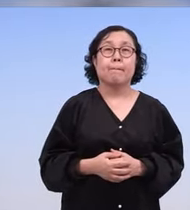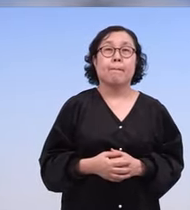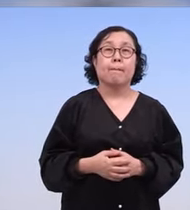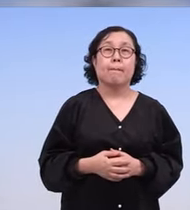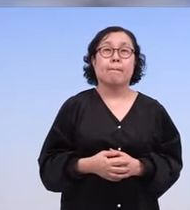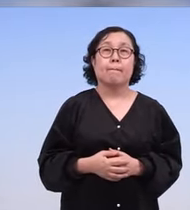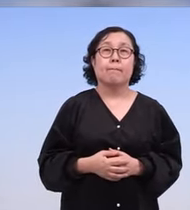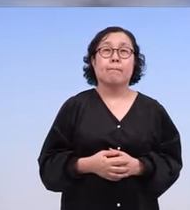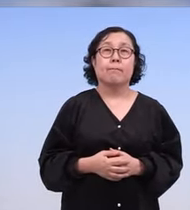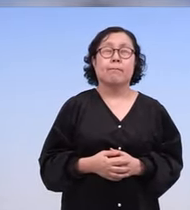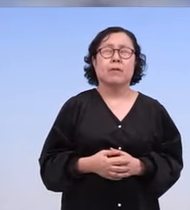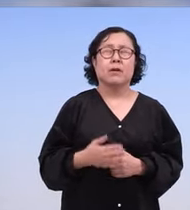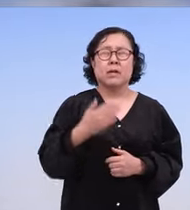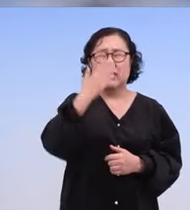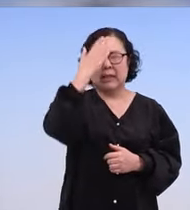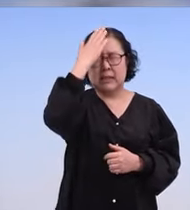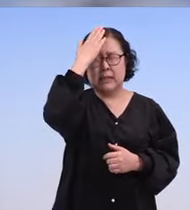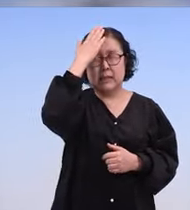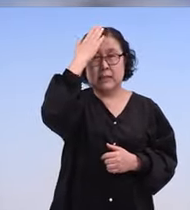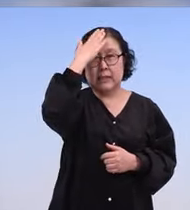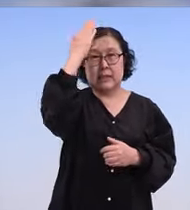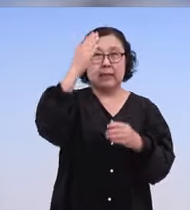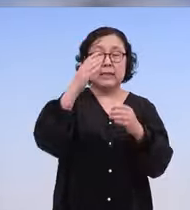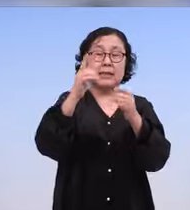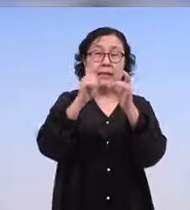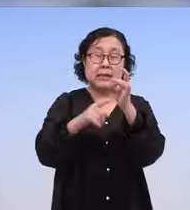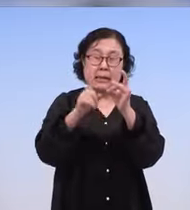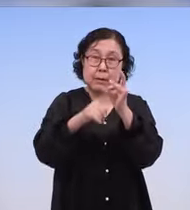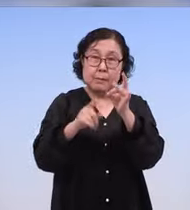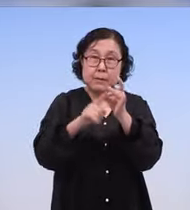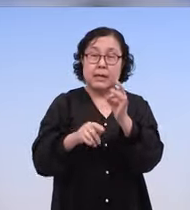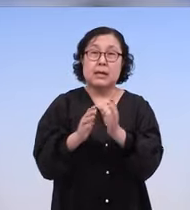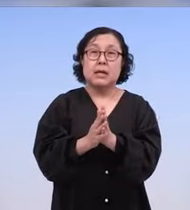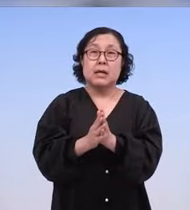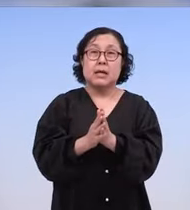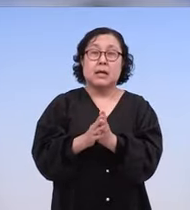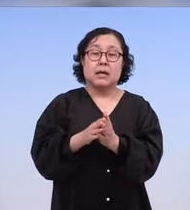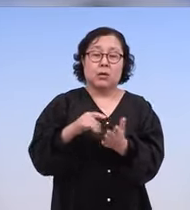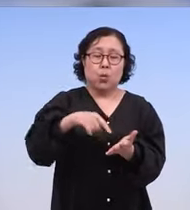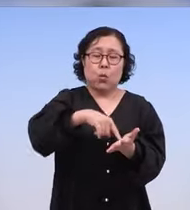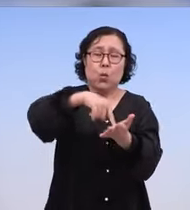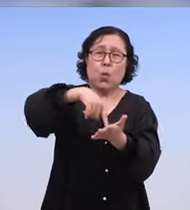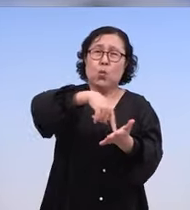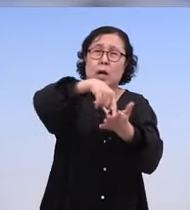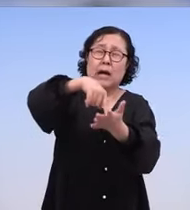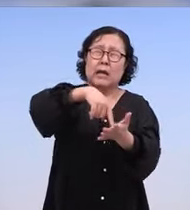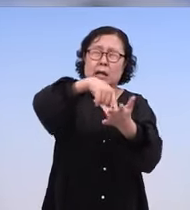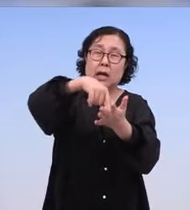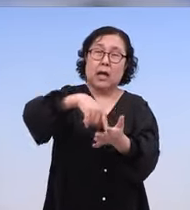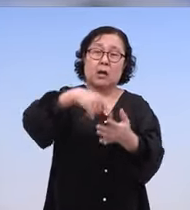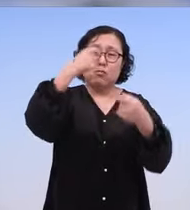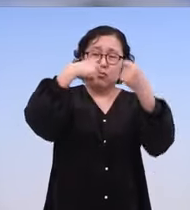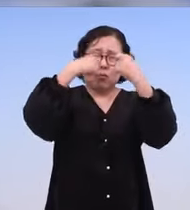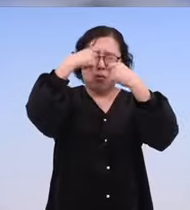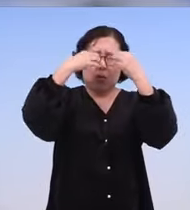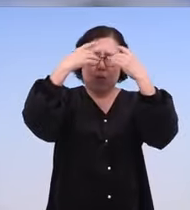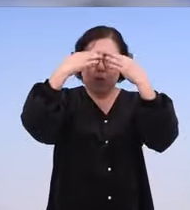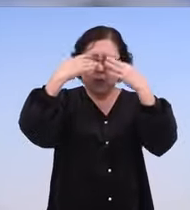여러분, 그 스님이 그 고독한 깊은 계곡에서 눈물을 흘리고 있는 그런